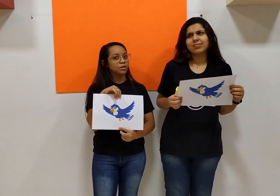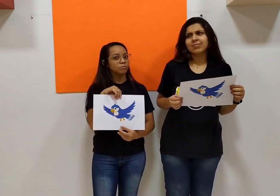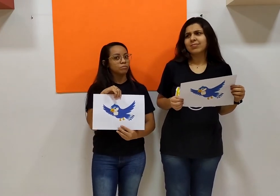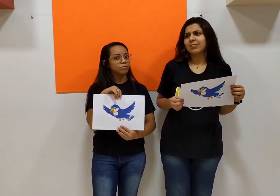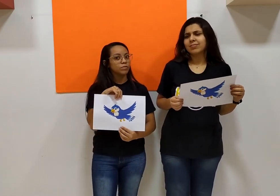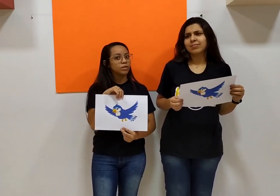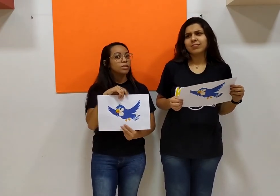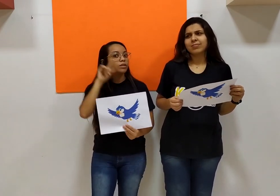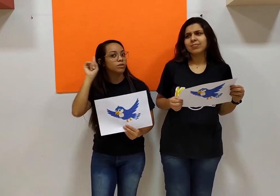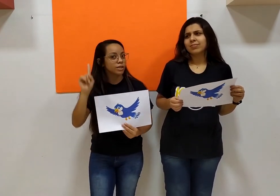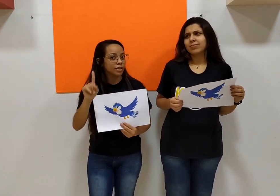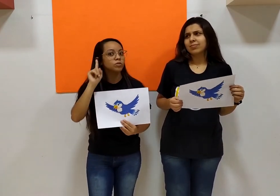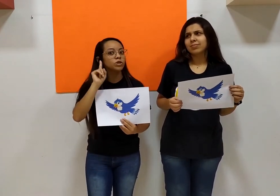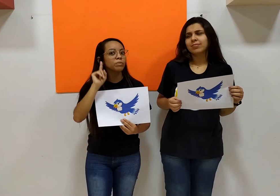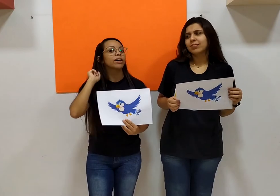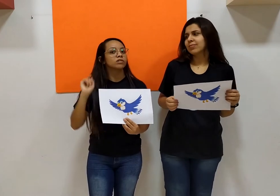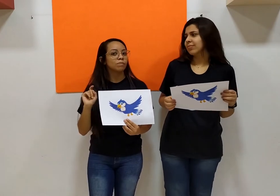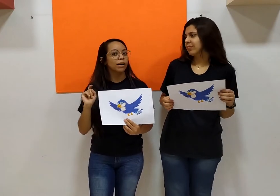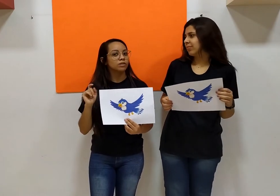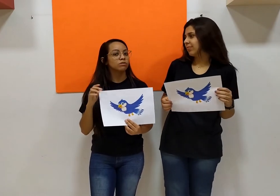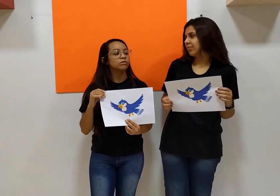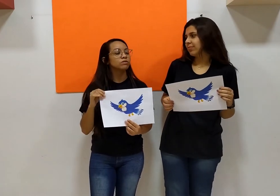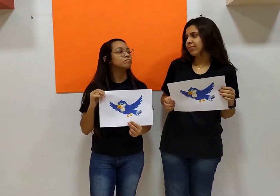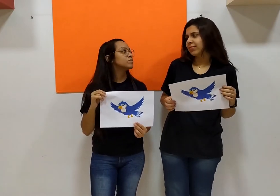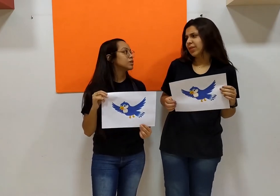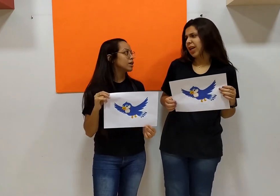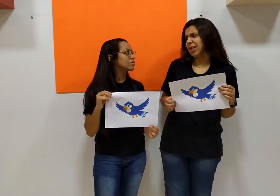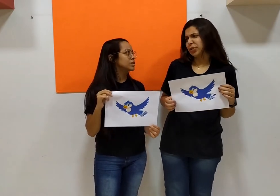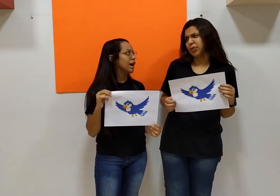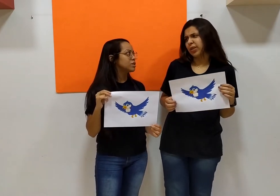acham? Não esqueçam de imitar os pássaros. O que você acha?